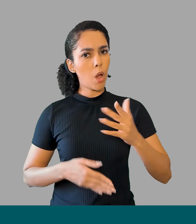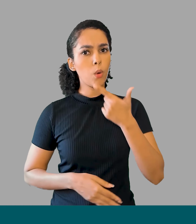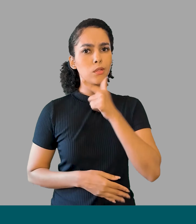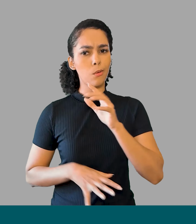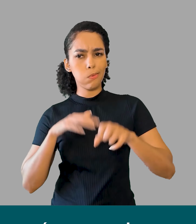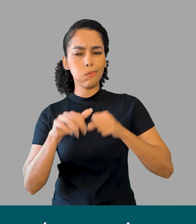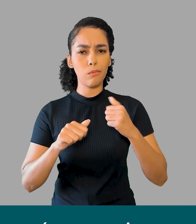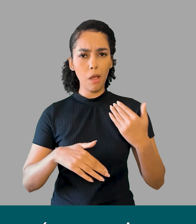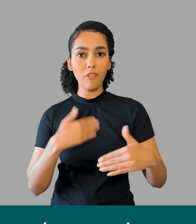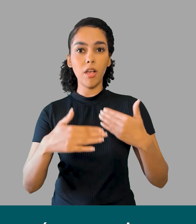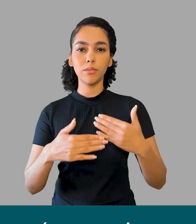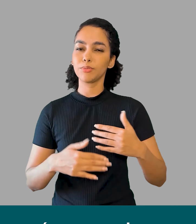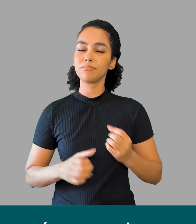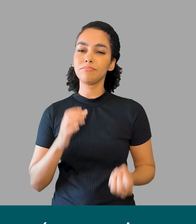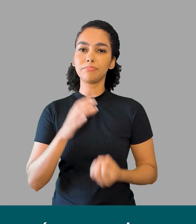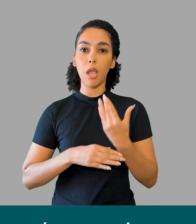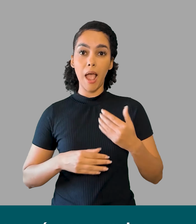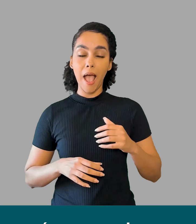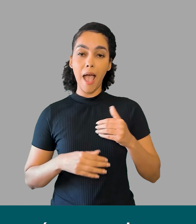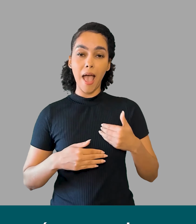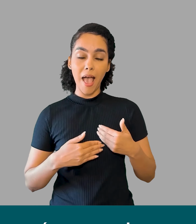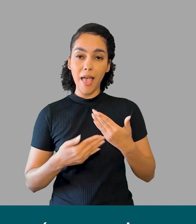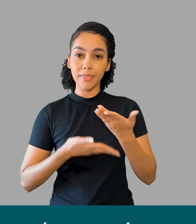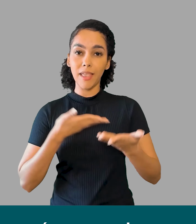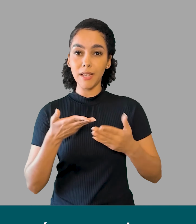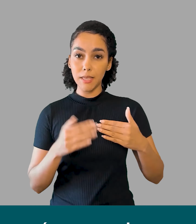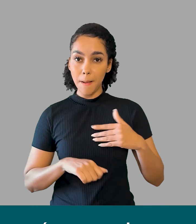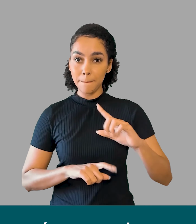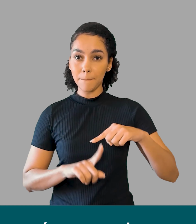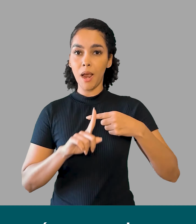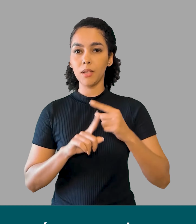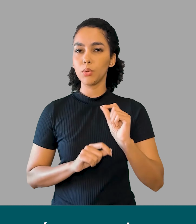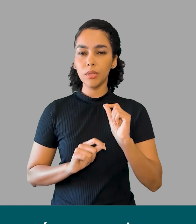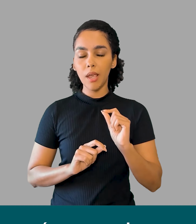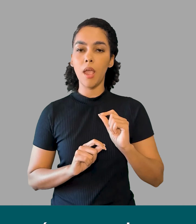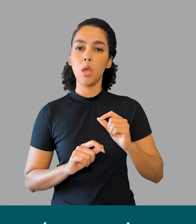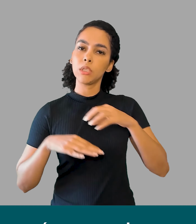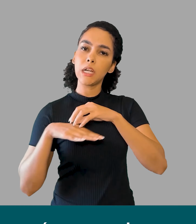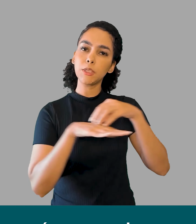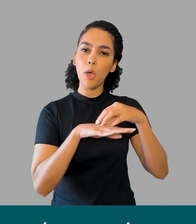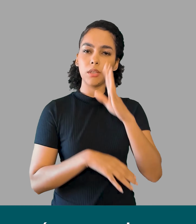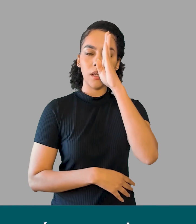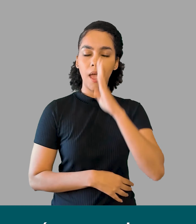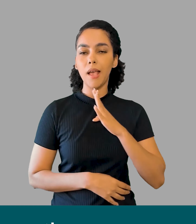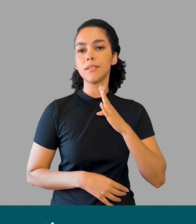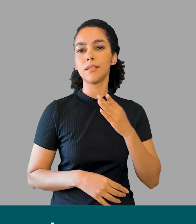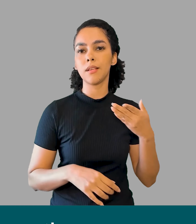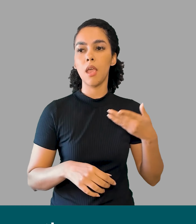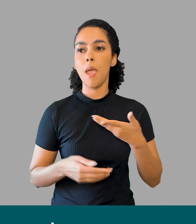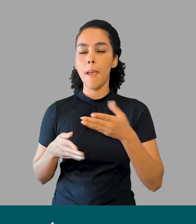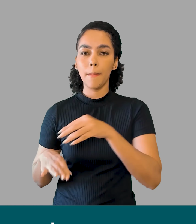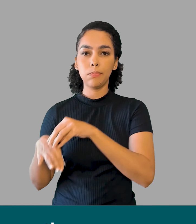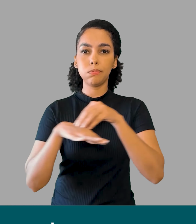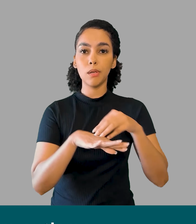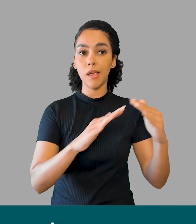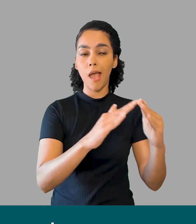avanços. Uma criação do Atende Mais, que é um serviço municipal de transporte gratuito, porta a porta, destinado